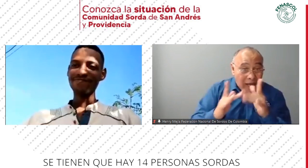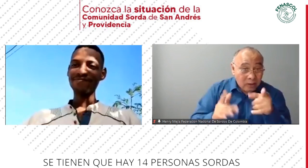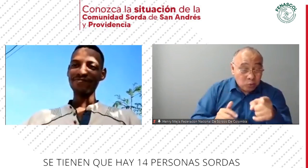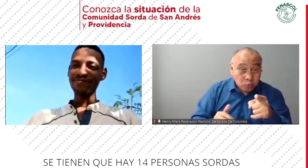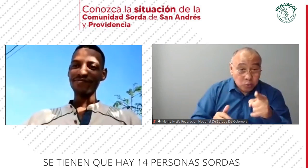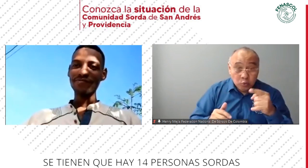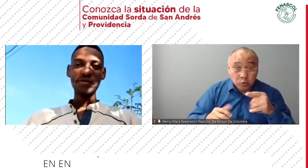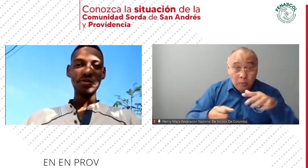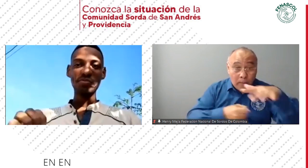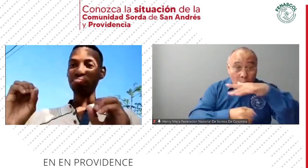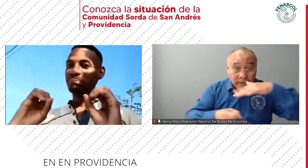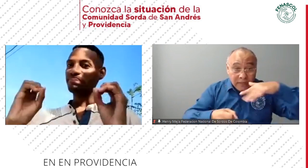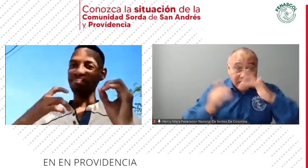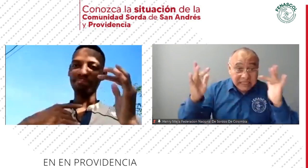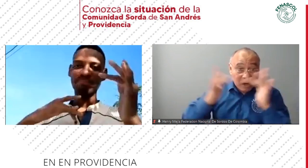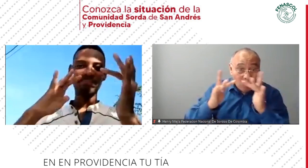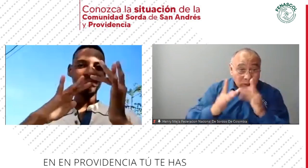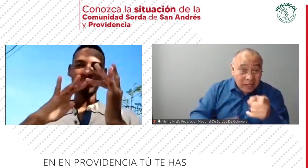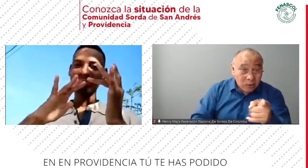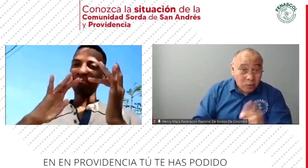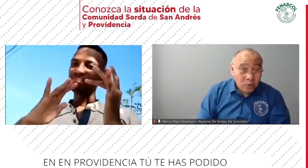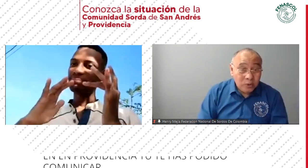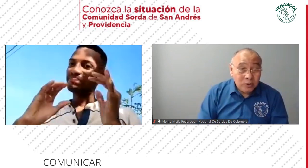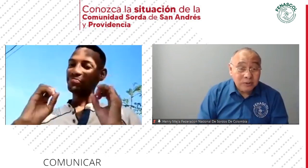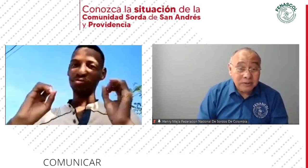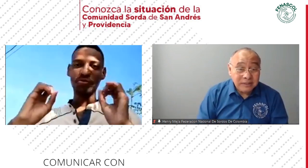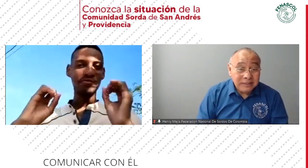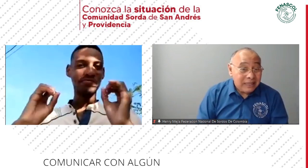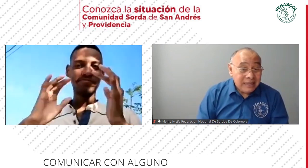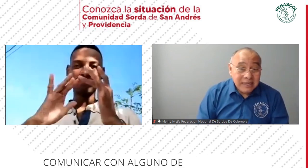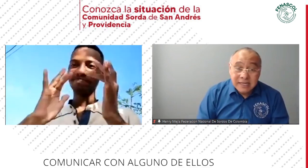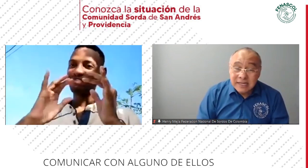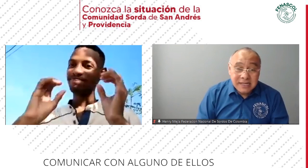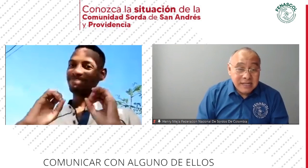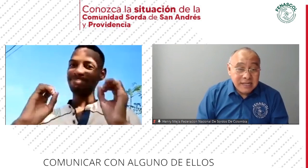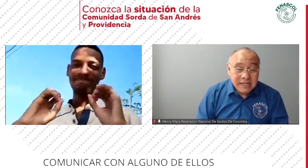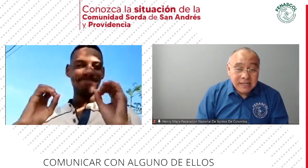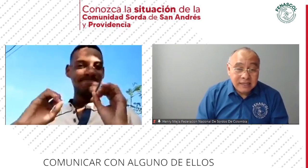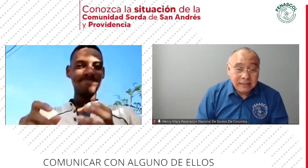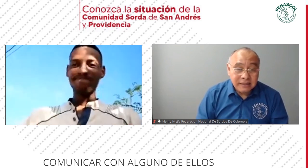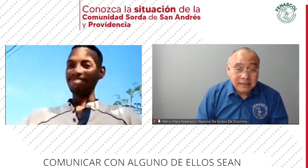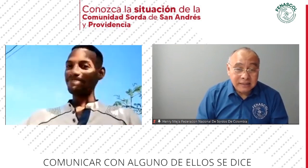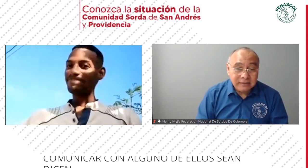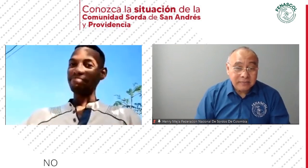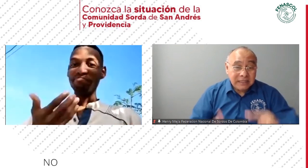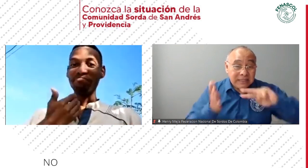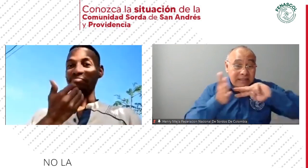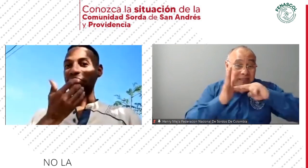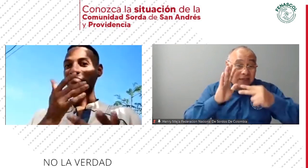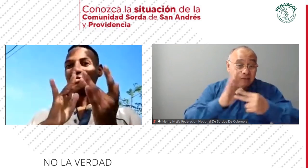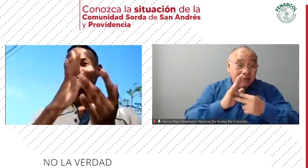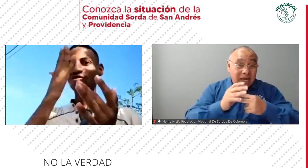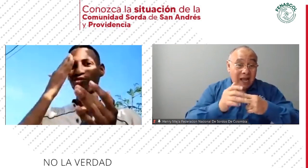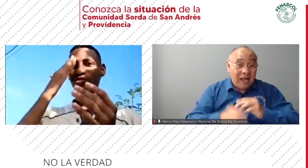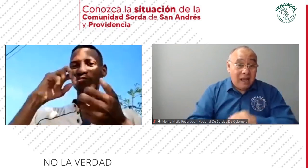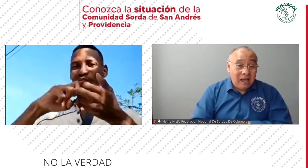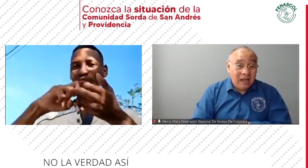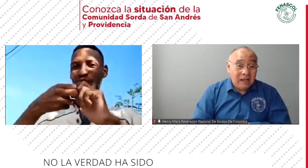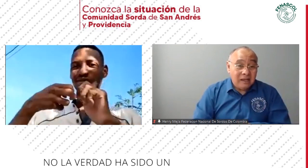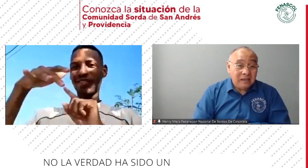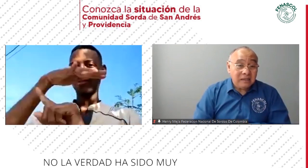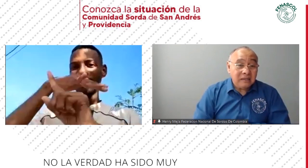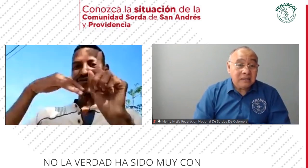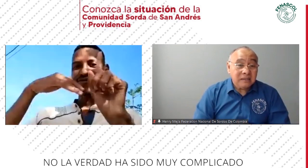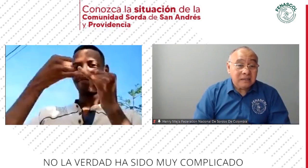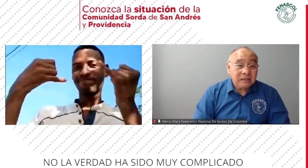en providencia tú te has podido comunicar con alguno de ellos quien dice no la verdad ha sido